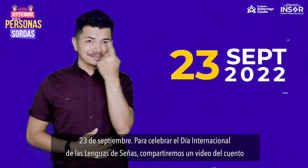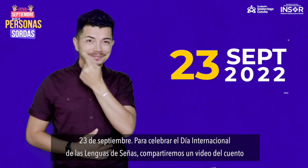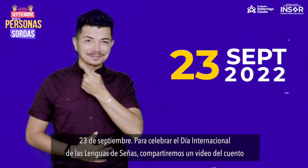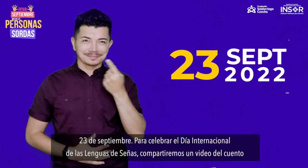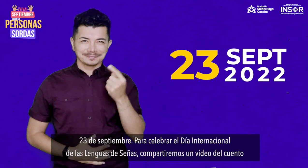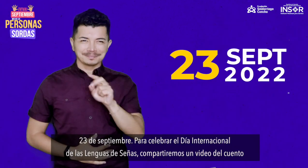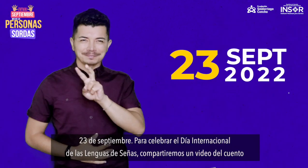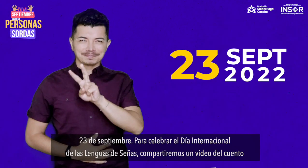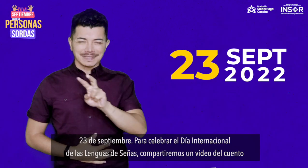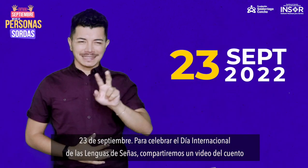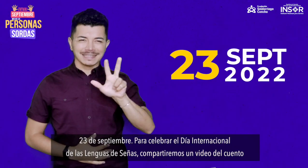...23 de septiembre...